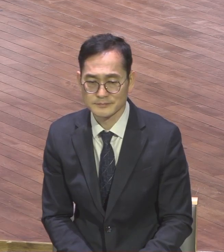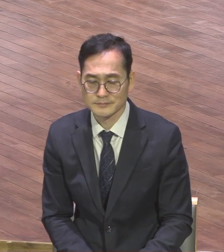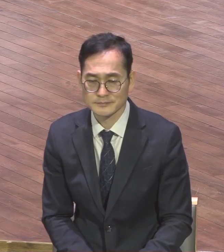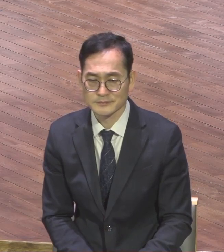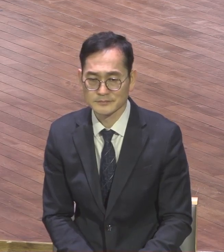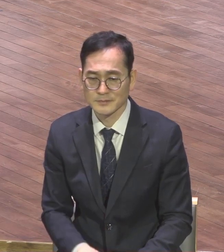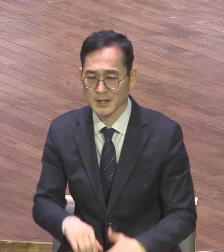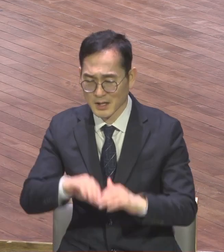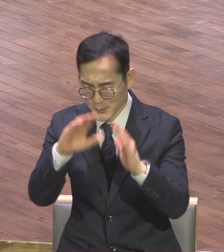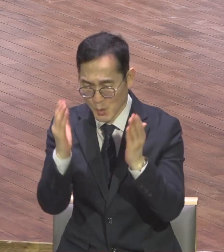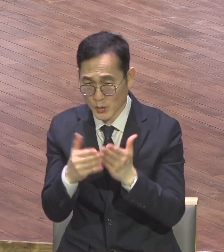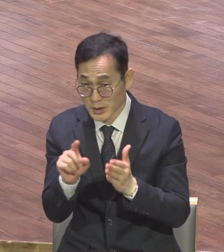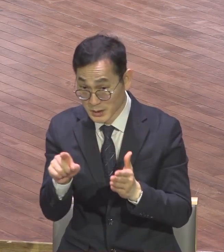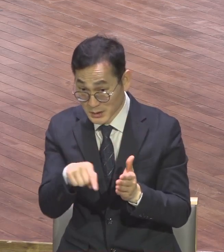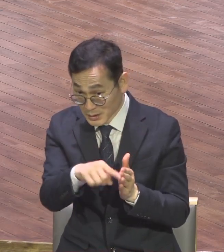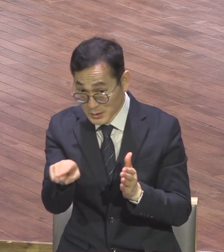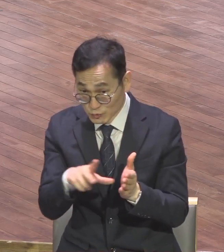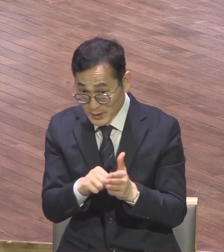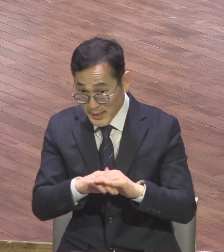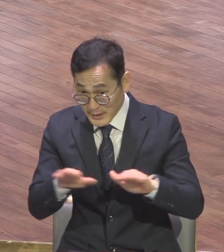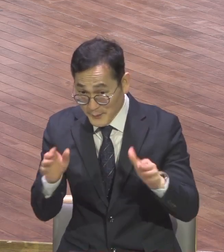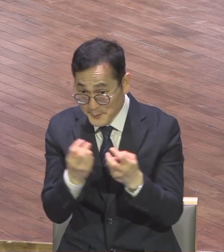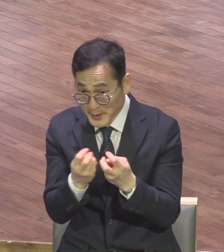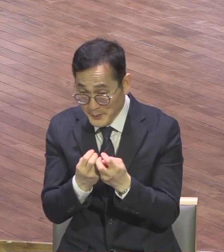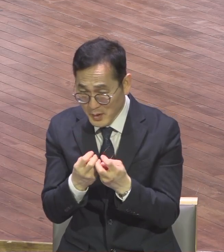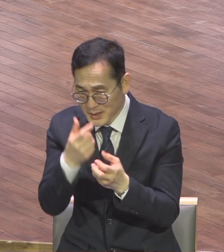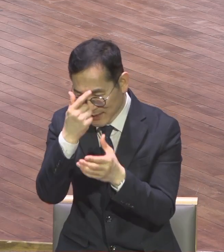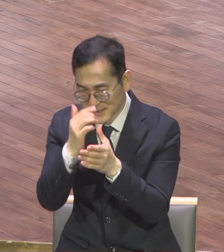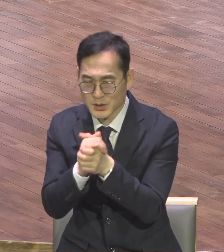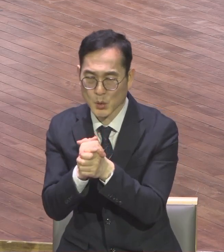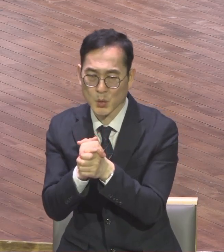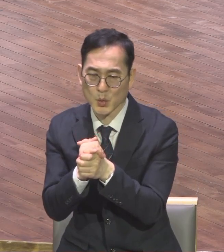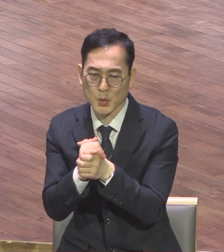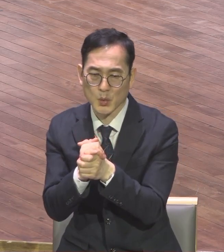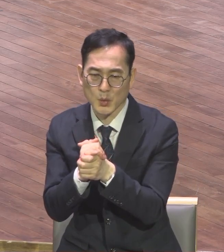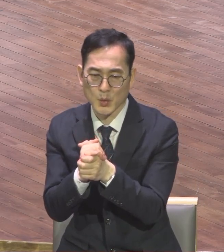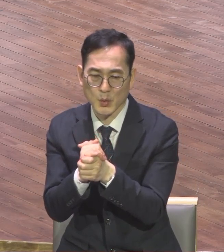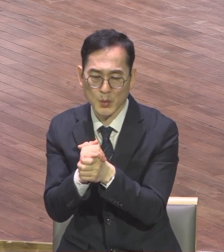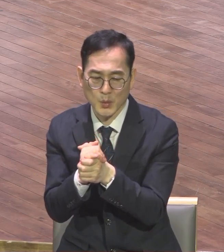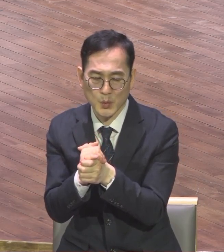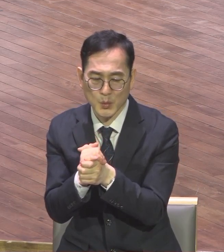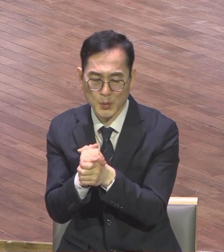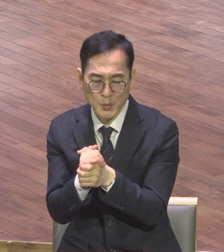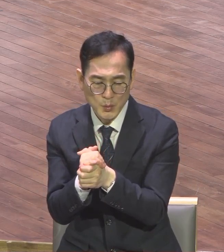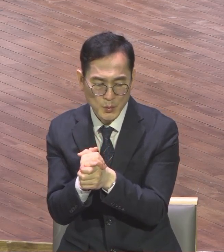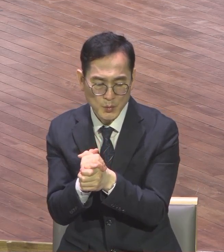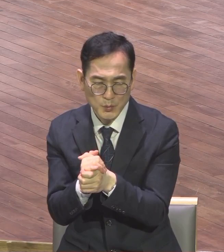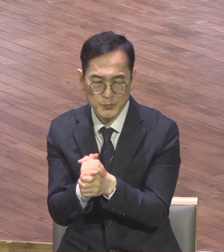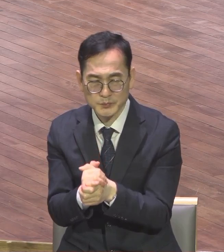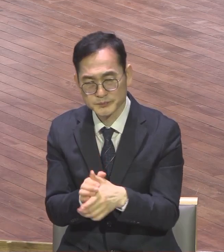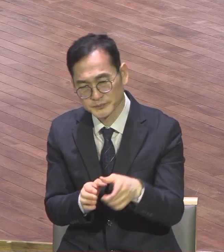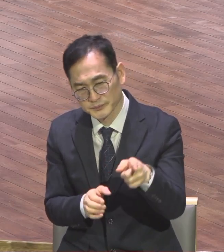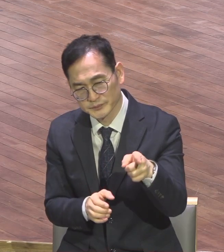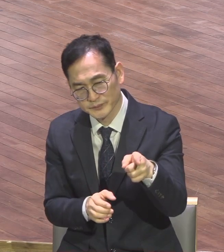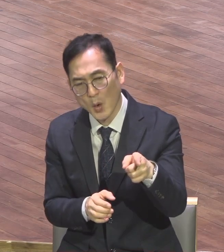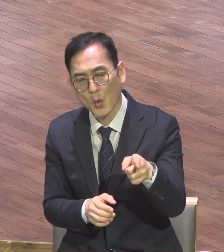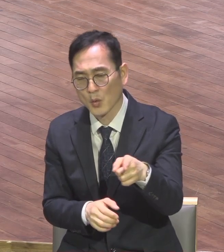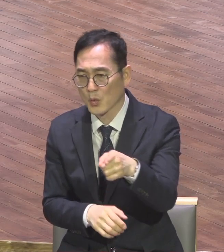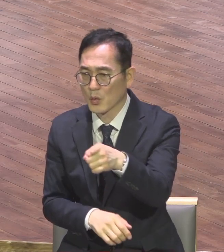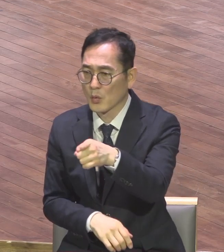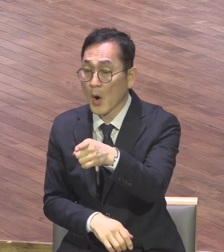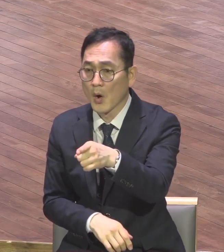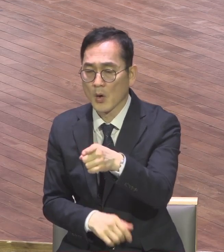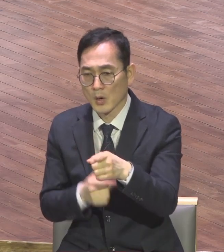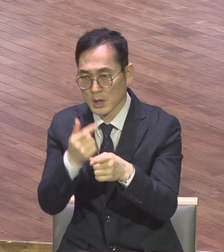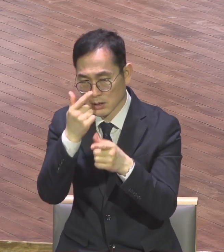기도. 그러니까 여러분이요. 여러분 이름을 딱 들으면서 아, 저 집사님, 저 장로님 저분